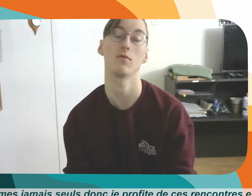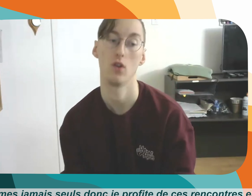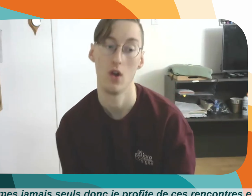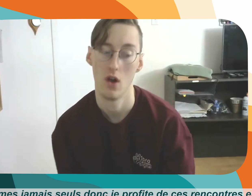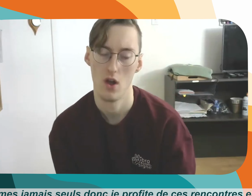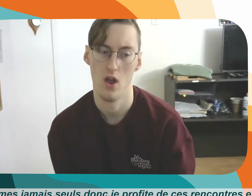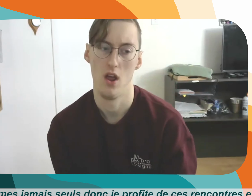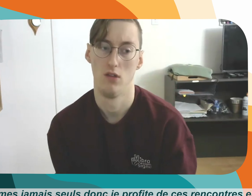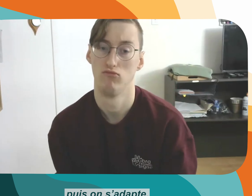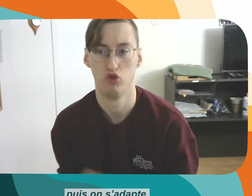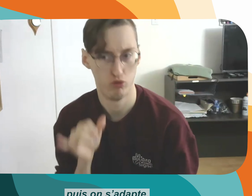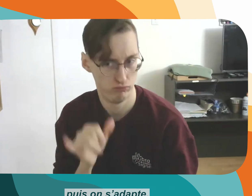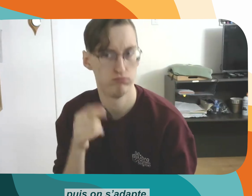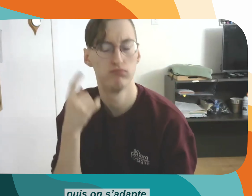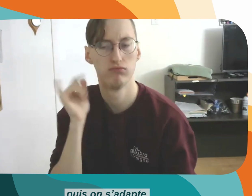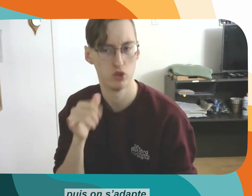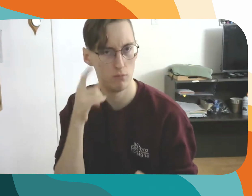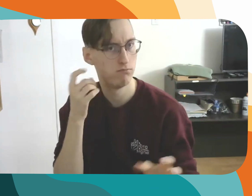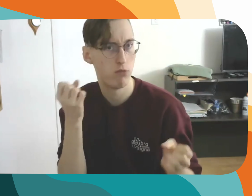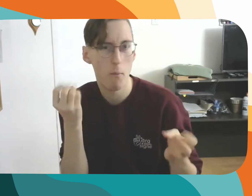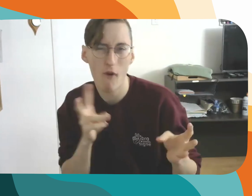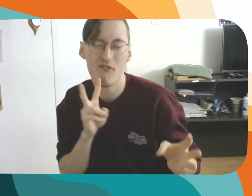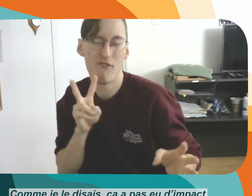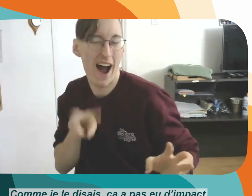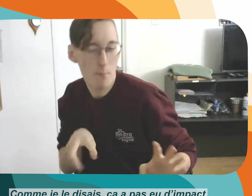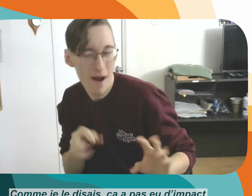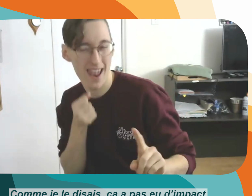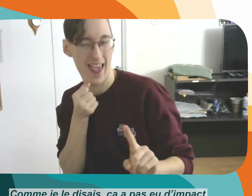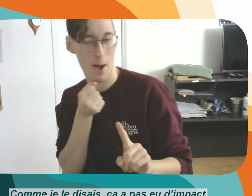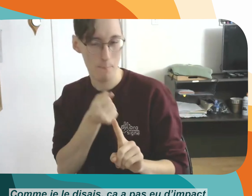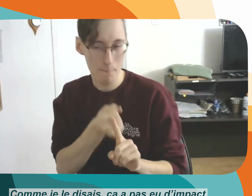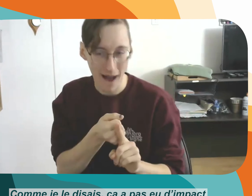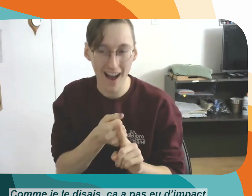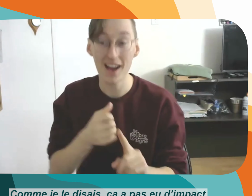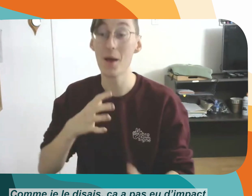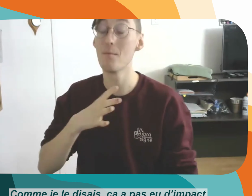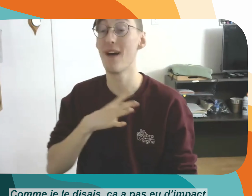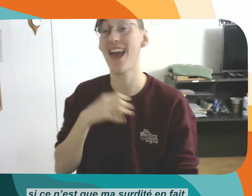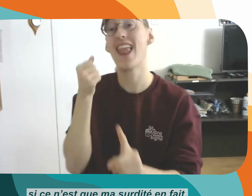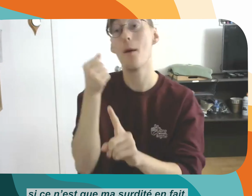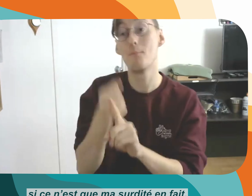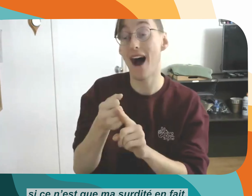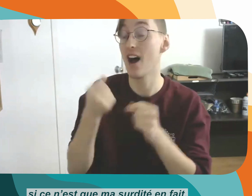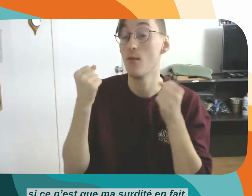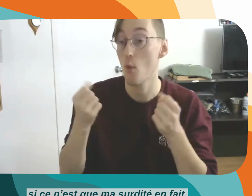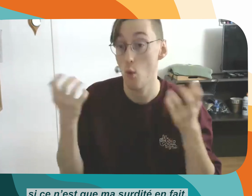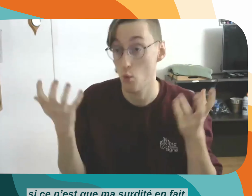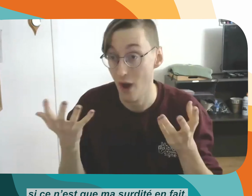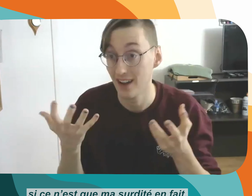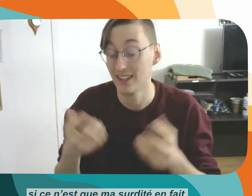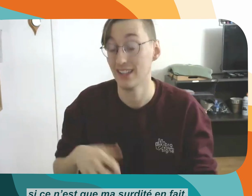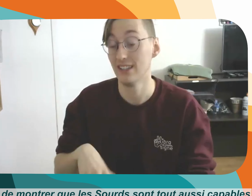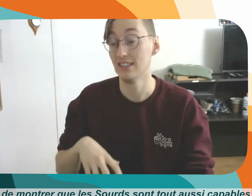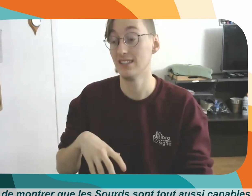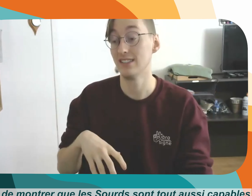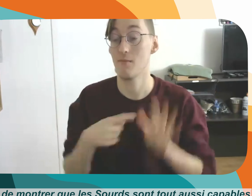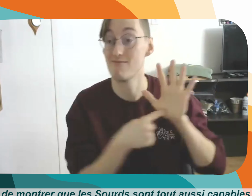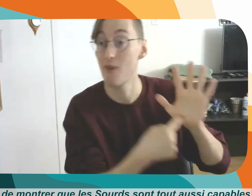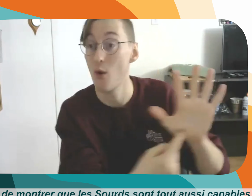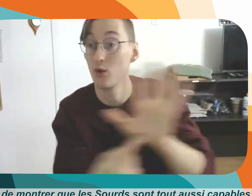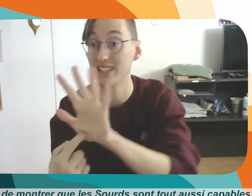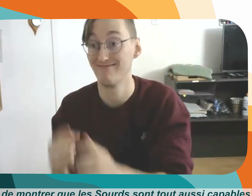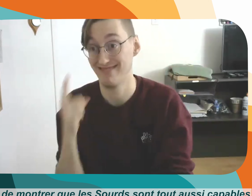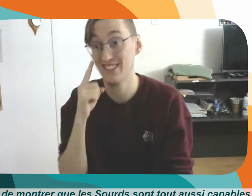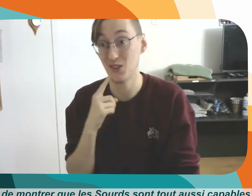Donc, je profite de ces rencontres en duo, puis on s'adapte. Comme je le disais, ça n pas eu d'impact. Si ce n'est que ma sourdité, en fait, permet de